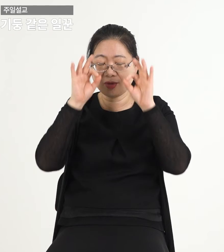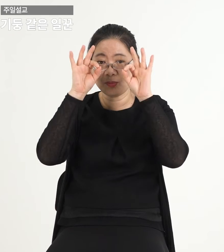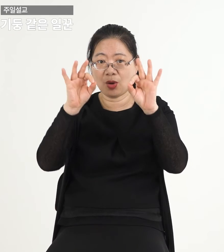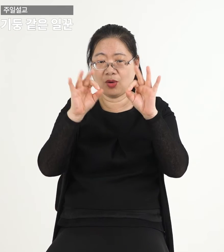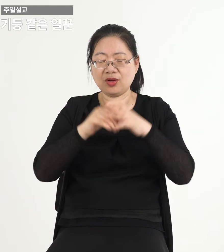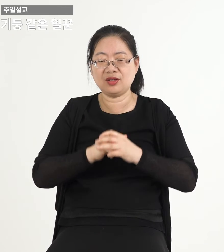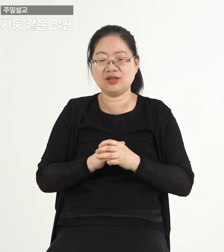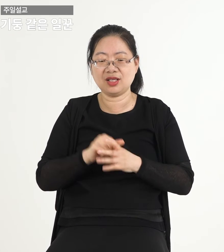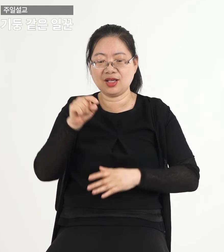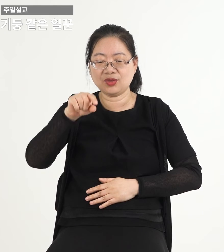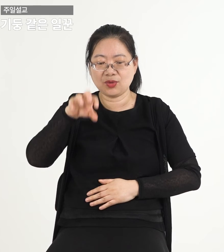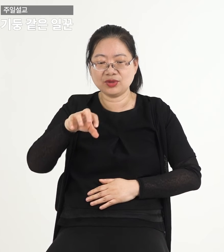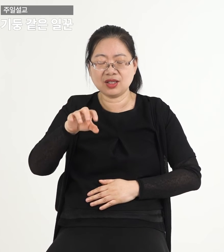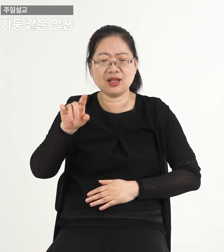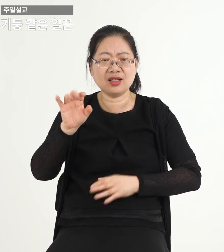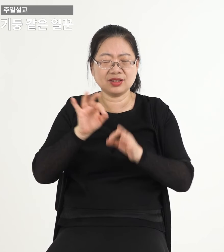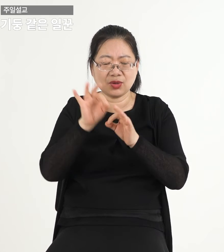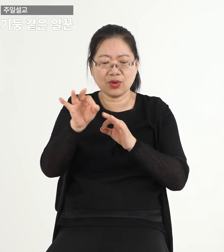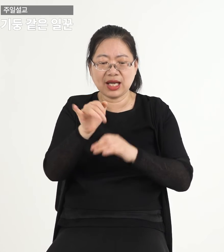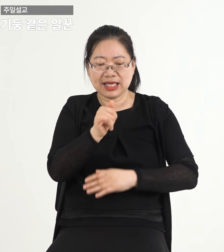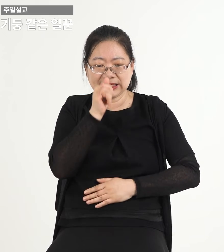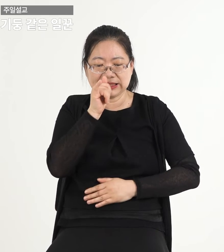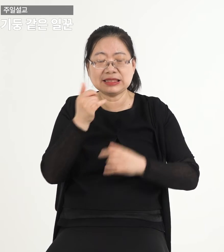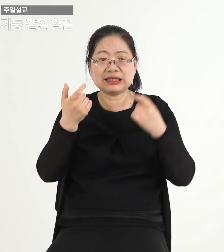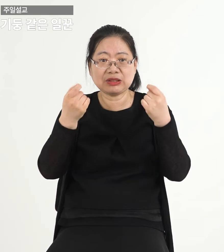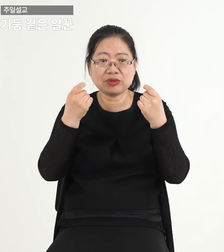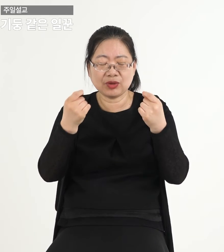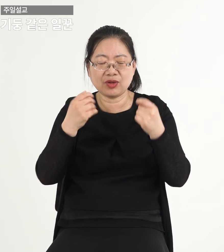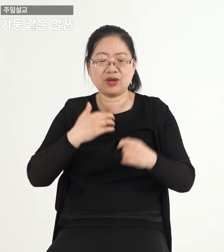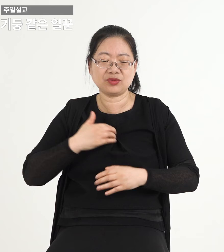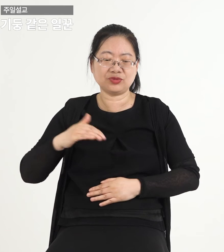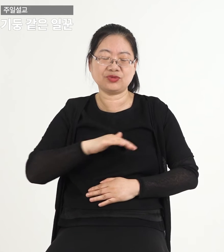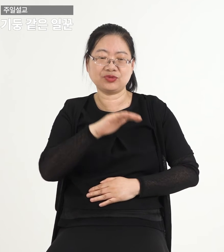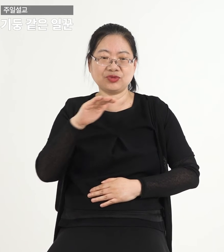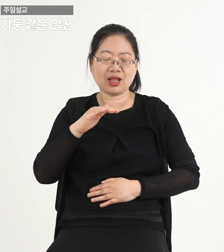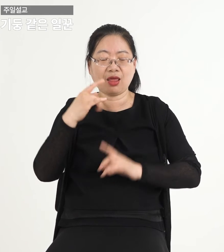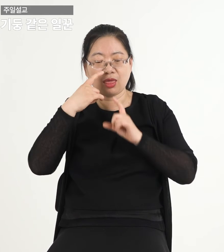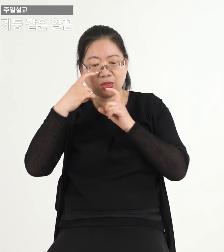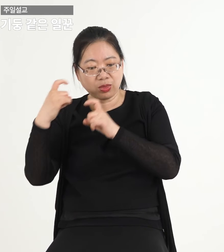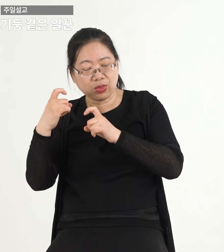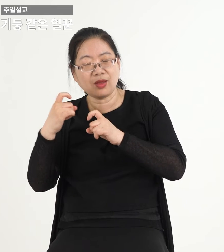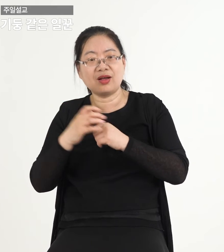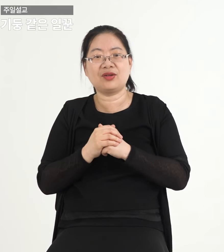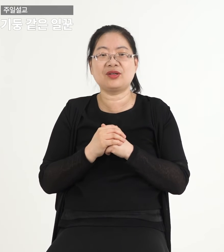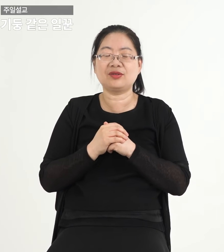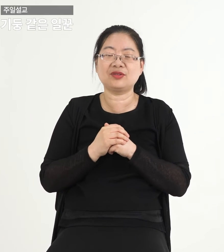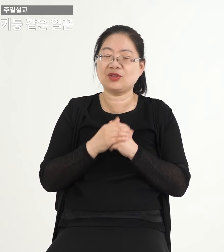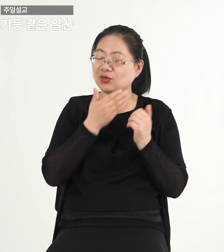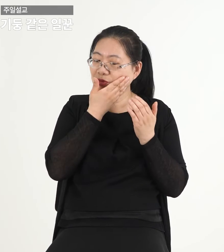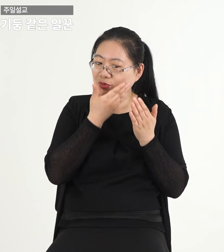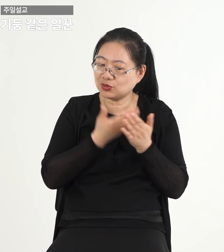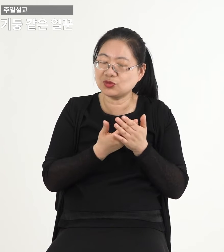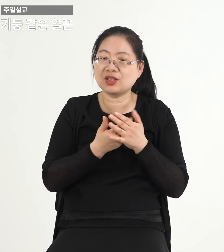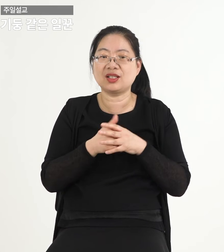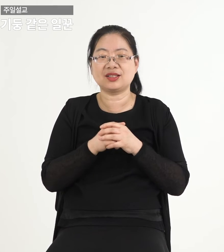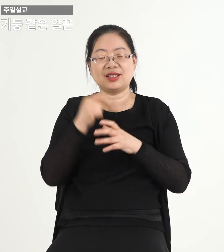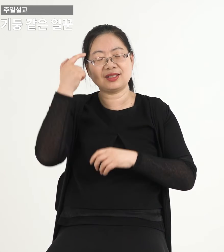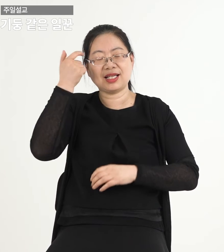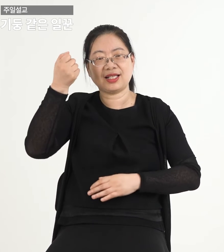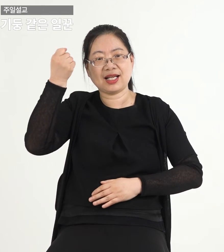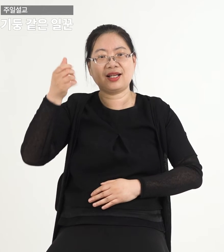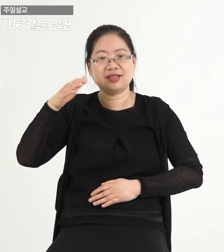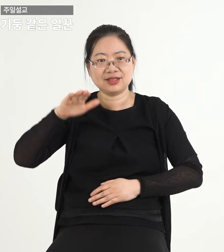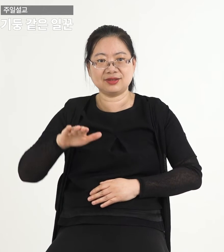보이고 여기에 뭐 영원한 것이 있을 것처럼 우리를 현혹시키고 중요하게